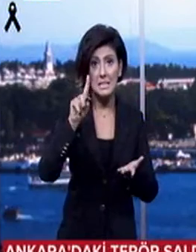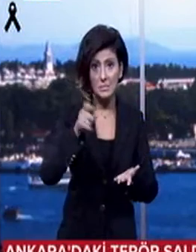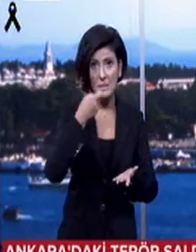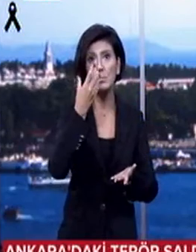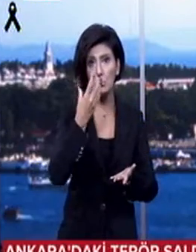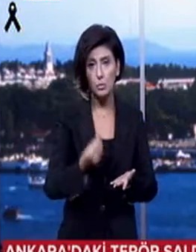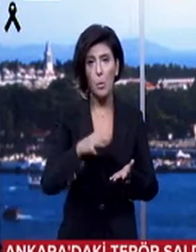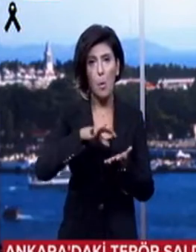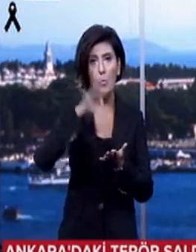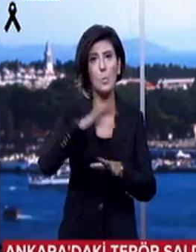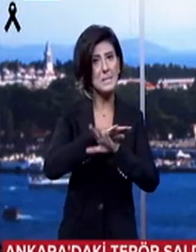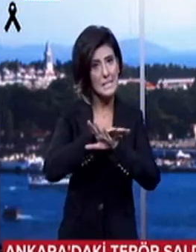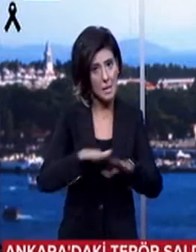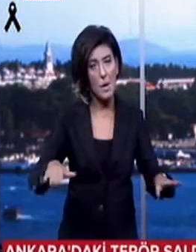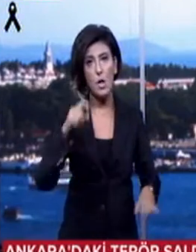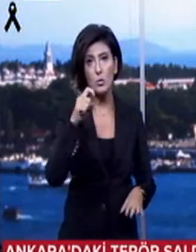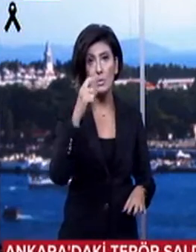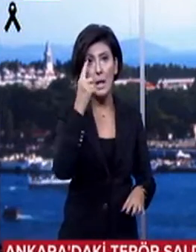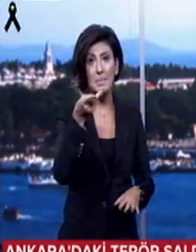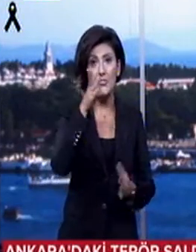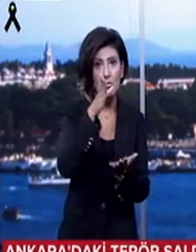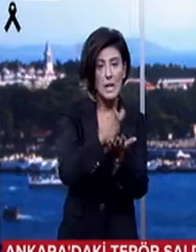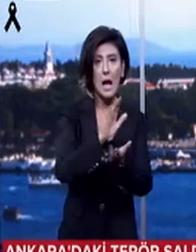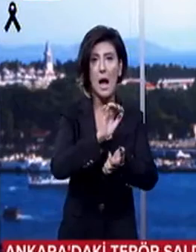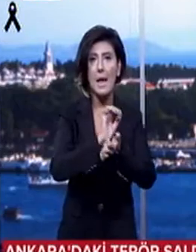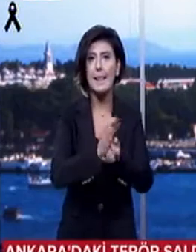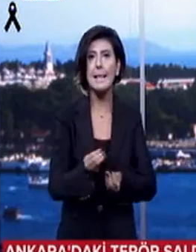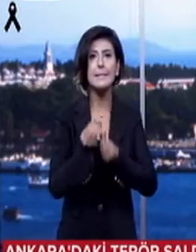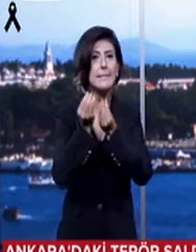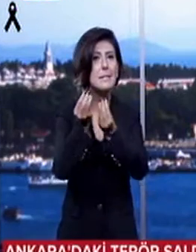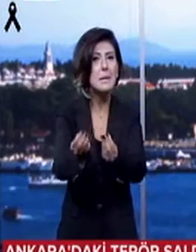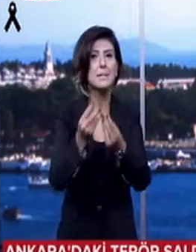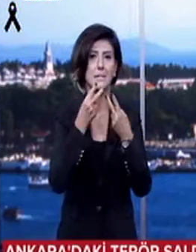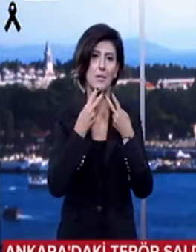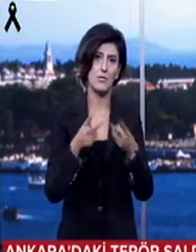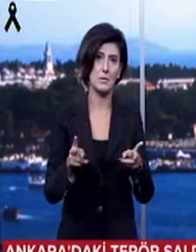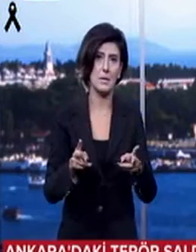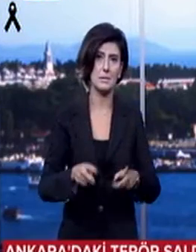otopsilerinin tamamlandığı, 91 cenazenin ailelerine teslim edildiği açıklandı.